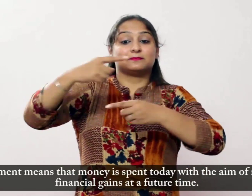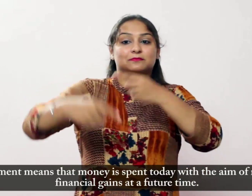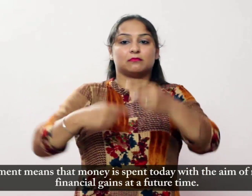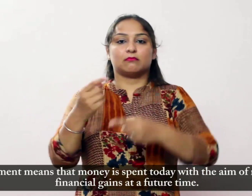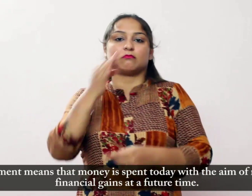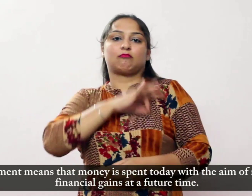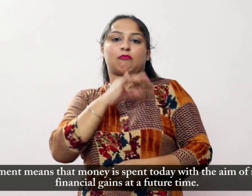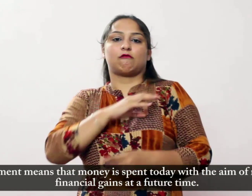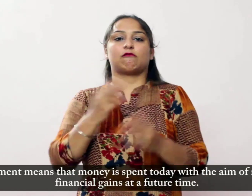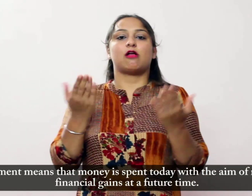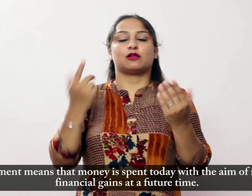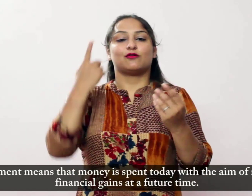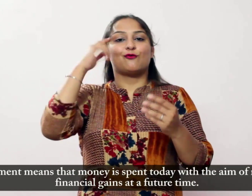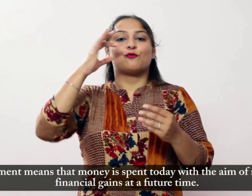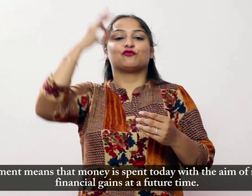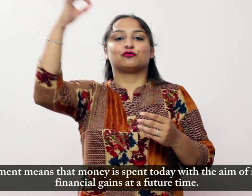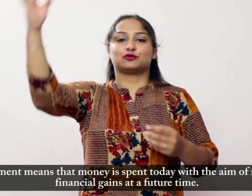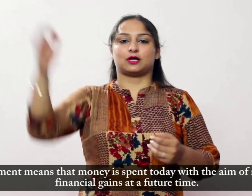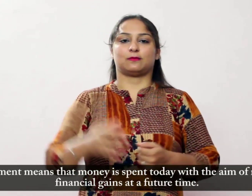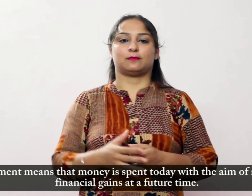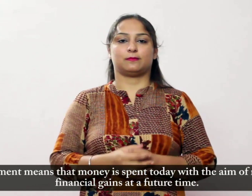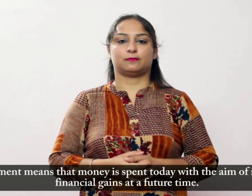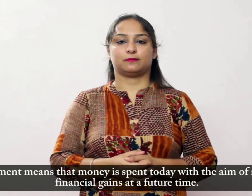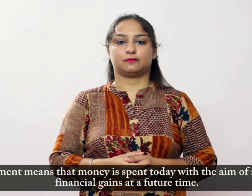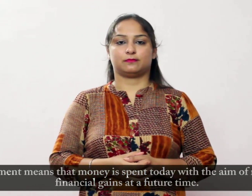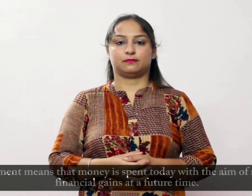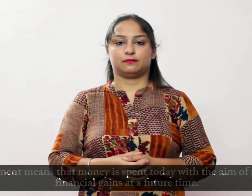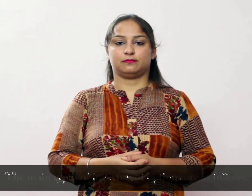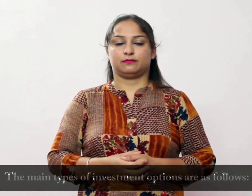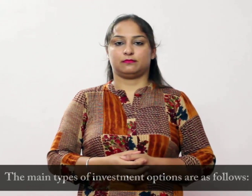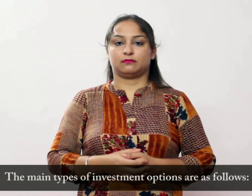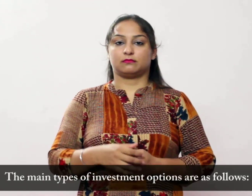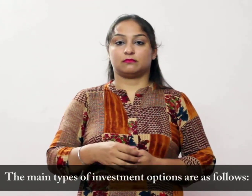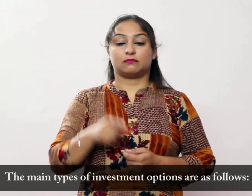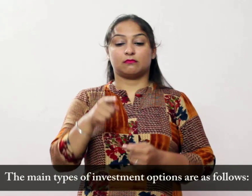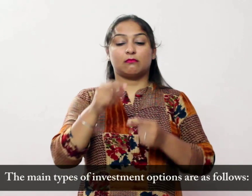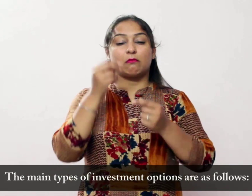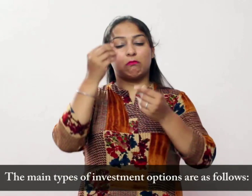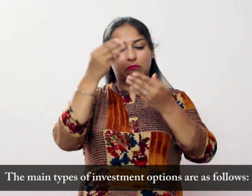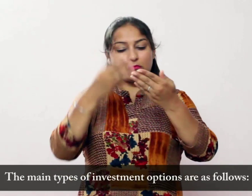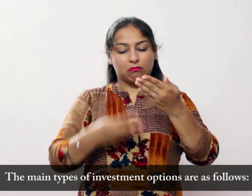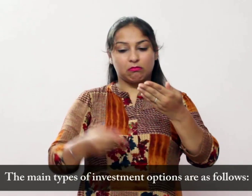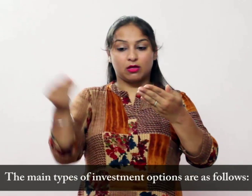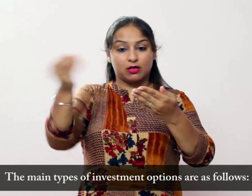आज पैसे खर्च किया जाता है। निवेश के मुख्य प्रकार इस प्रकार हैं।